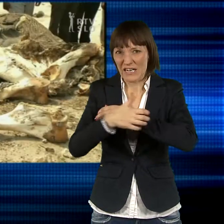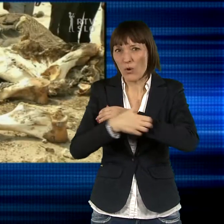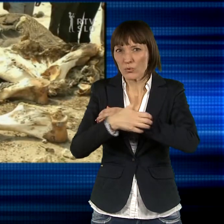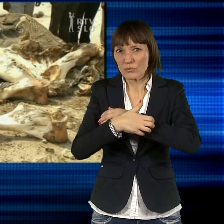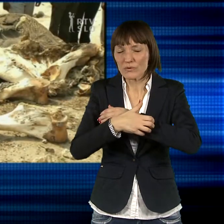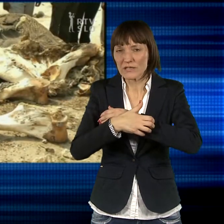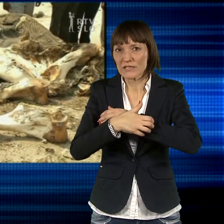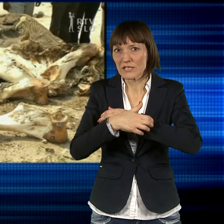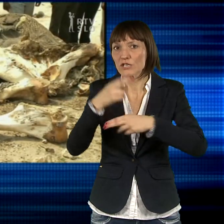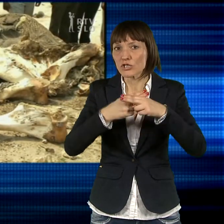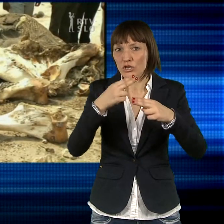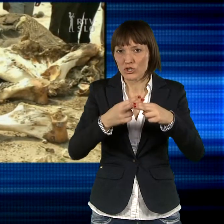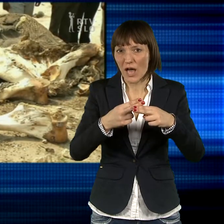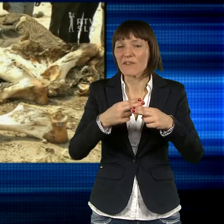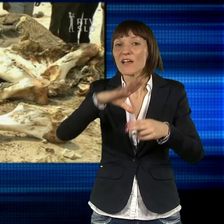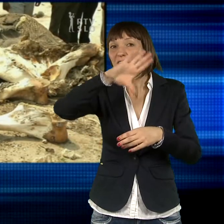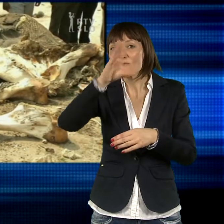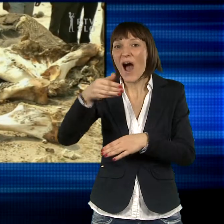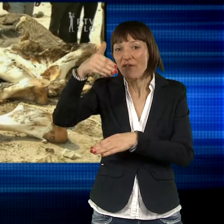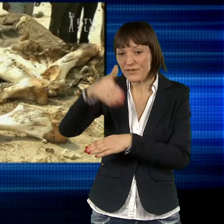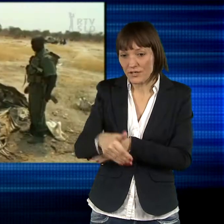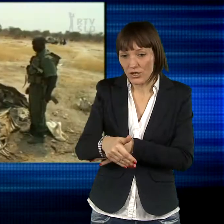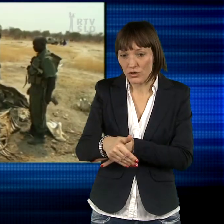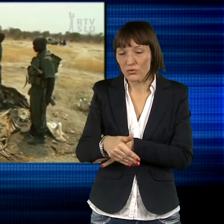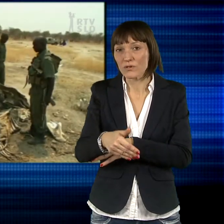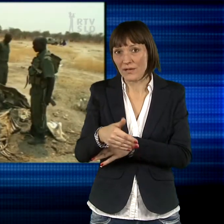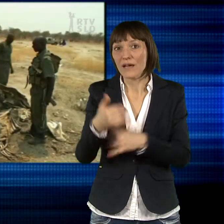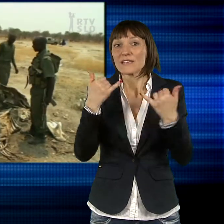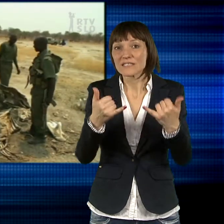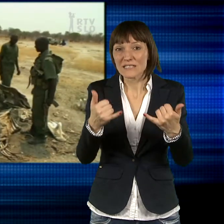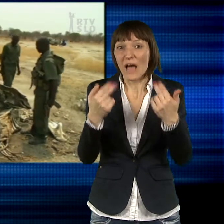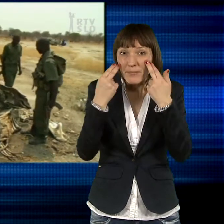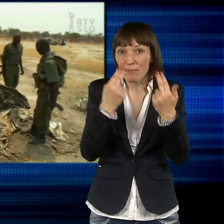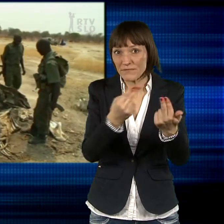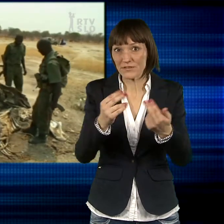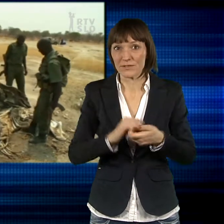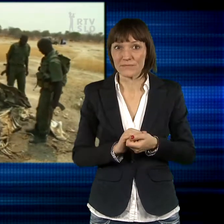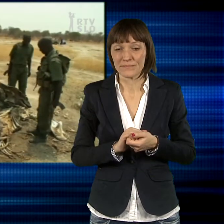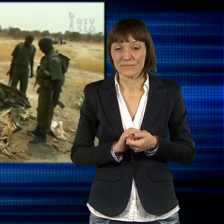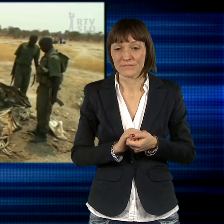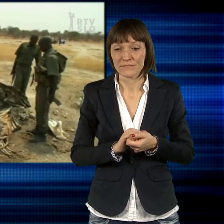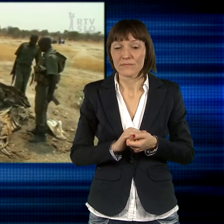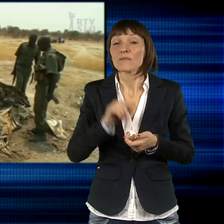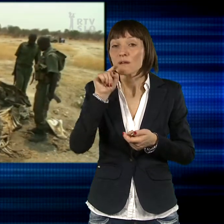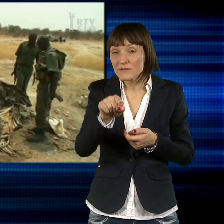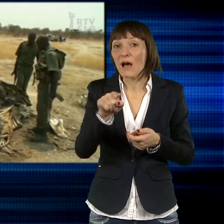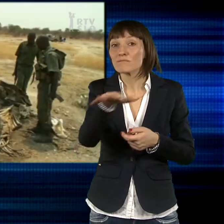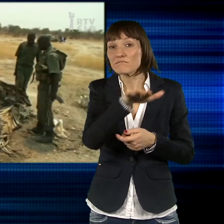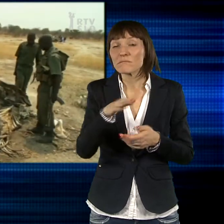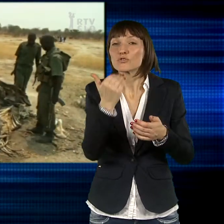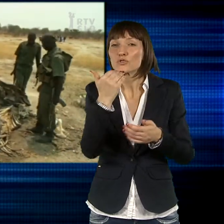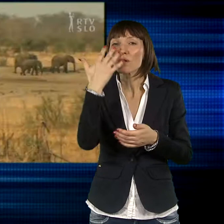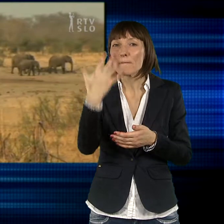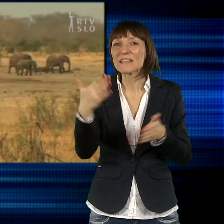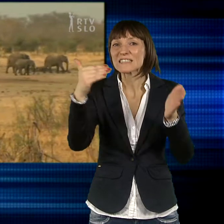deželi, nekdani žitnici Afrike, zdaj pa feudu nekdanjega osamosvojitvenega junaka Roberta Mugabeja. V Hwangeju